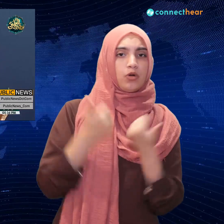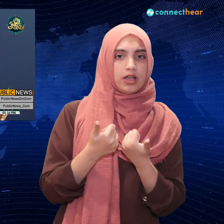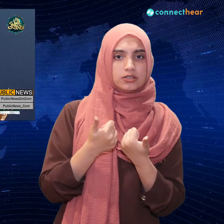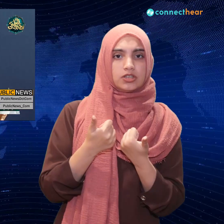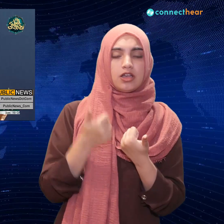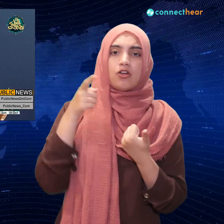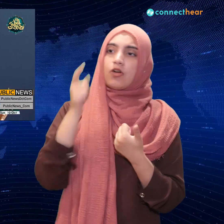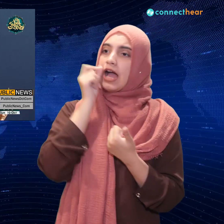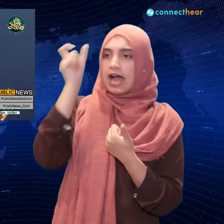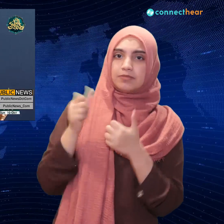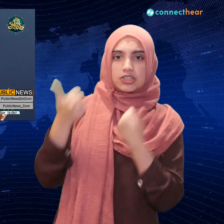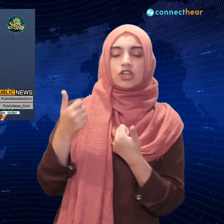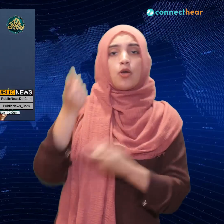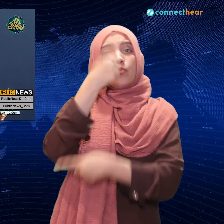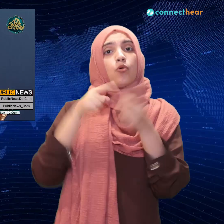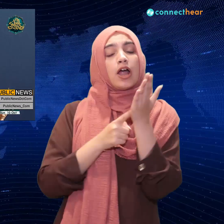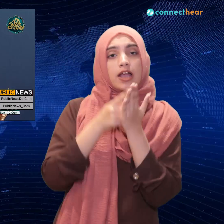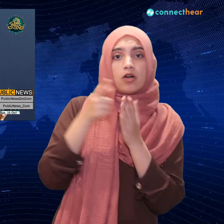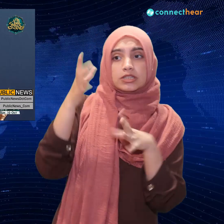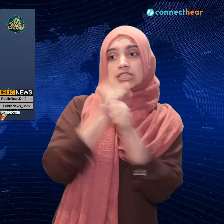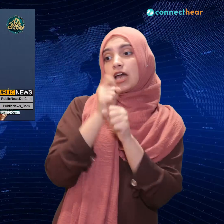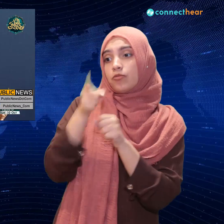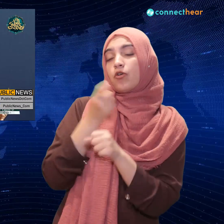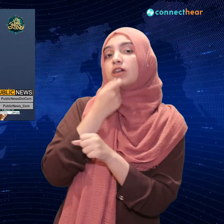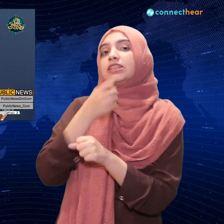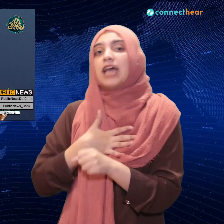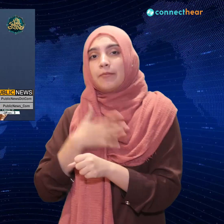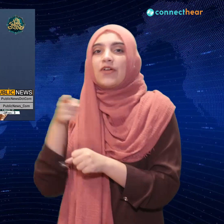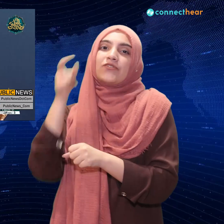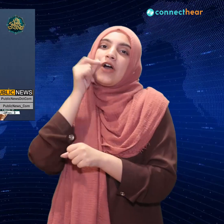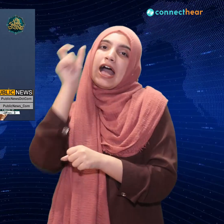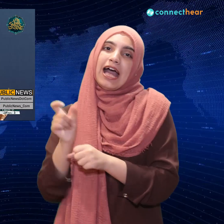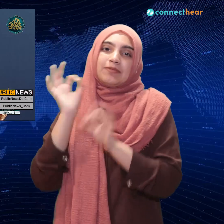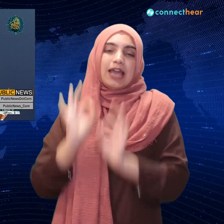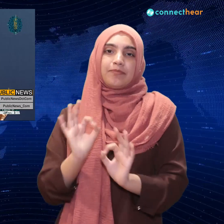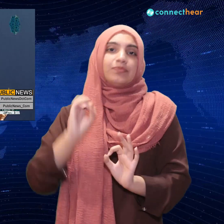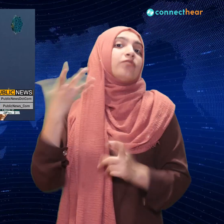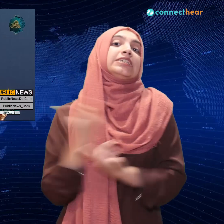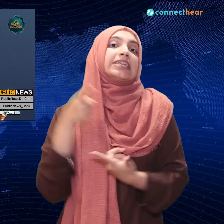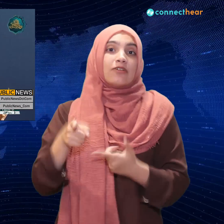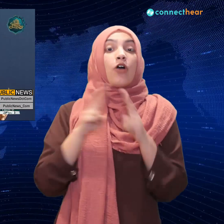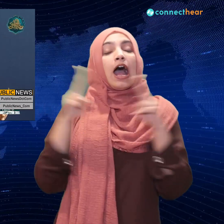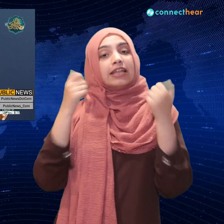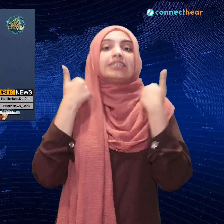کے لیے، سارا گاؤں اس کی عزت کرے گا، پیسے سے کوئی تعلق نہیں ہوگا۔ لوگ عزت کرتے ہیں جو